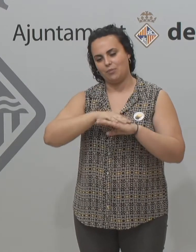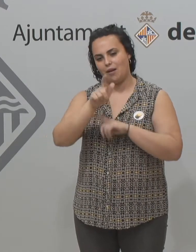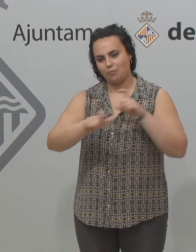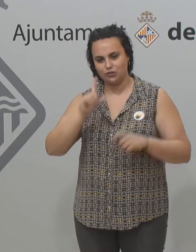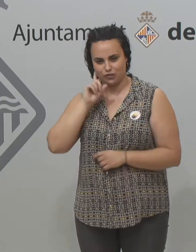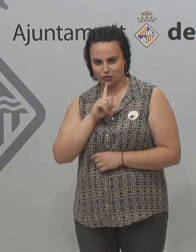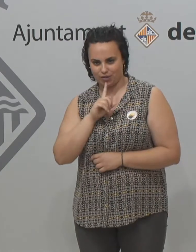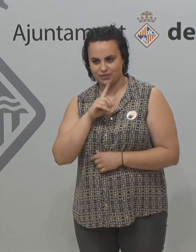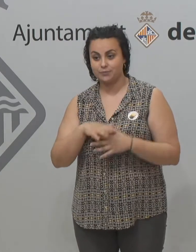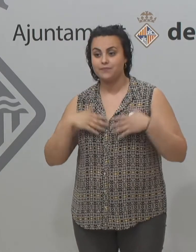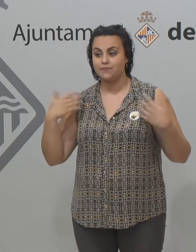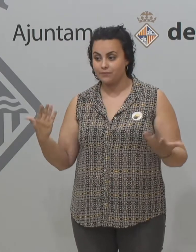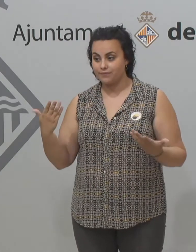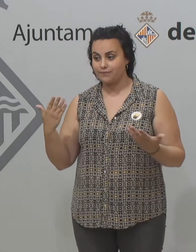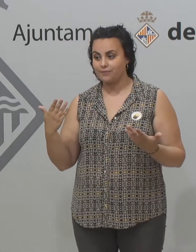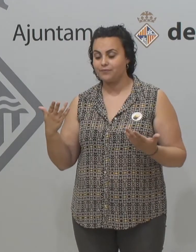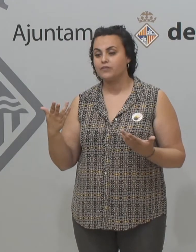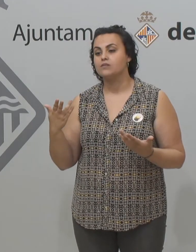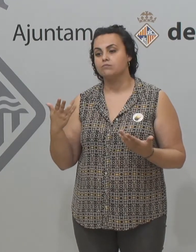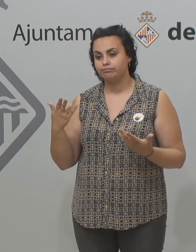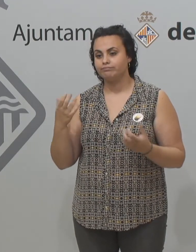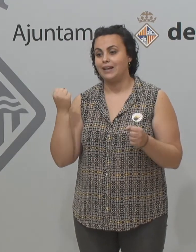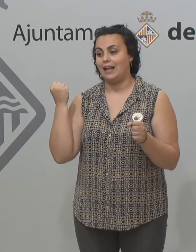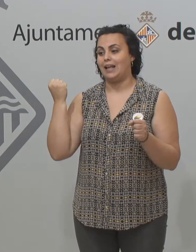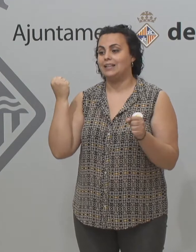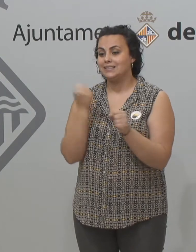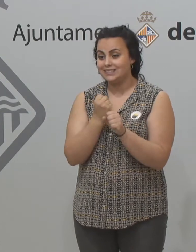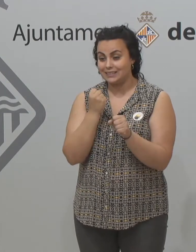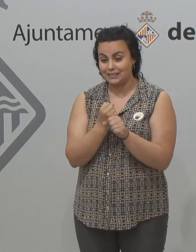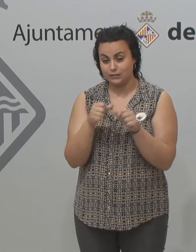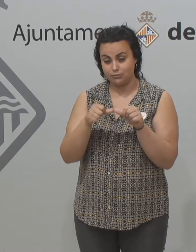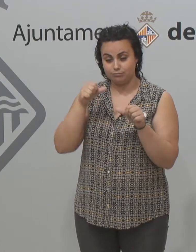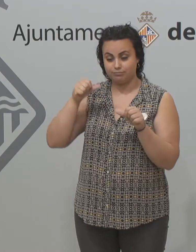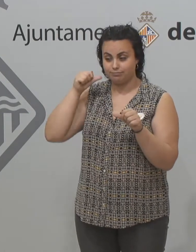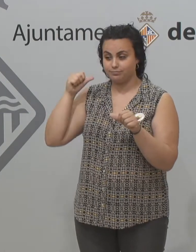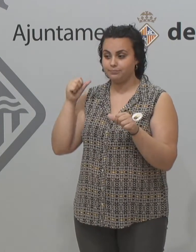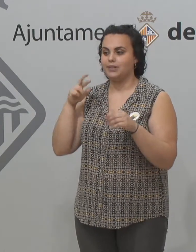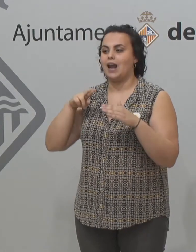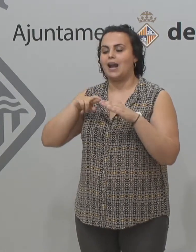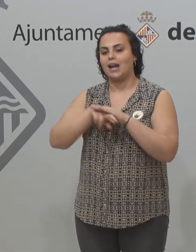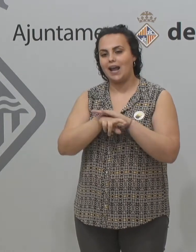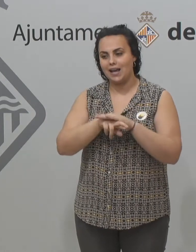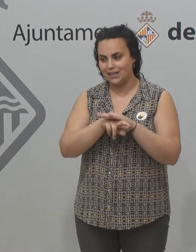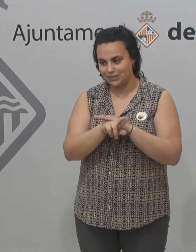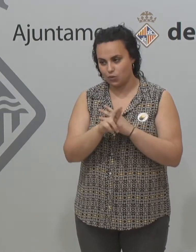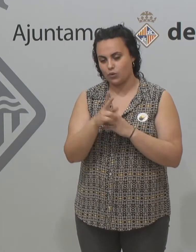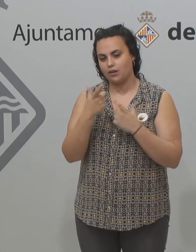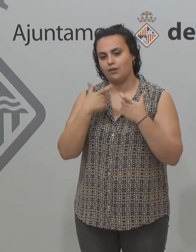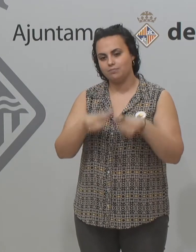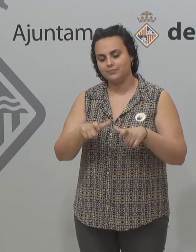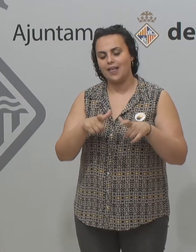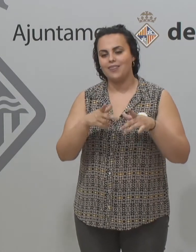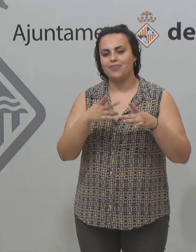sobretot. En aquest sentit, volem destacar la tasca feta per la regidoria d'accessibilitat en l'oficina, la regidoria